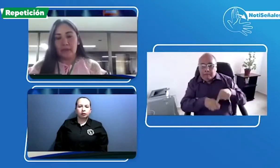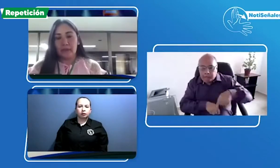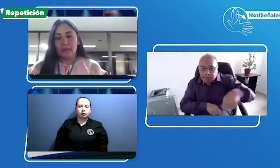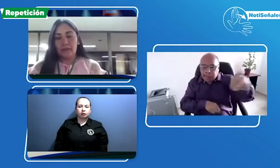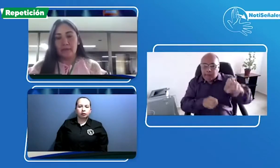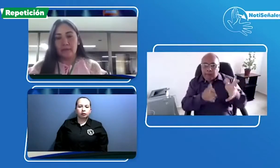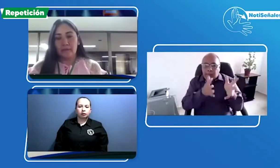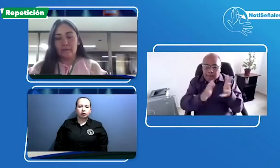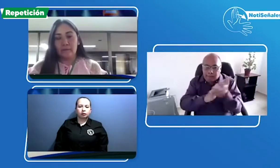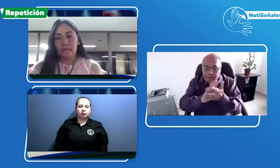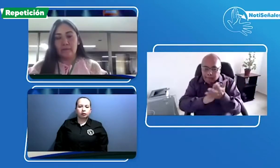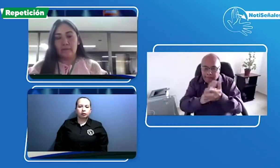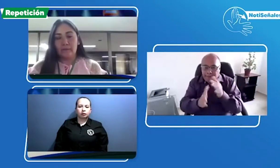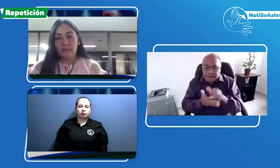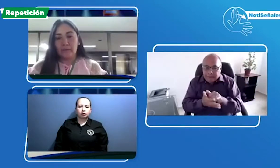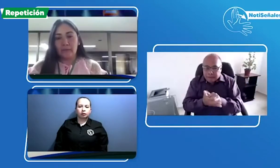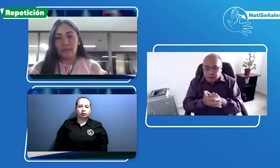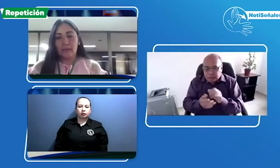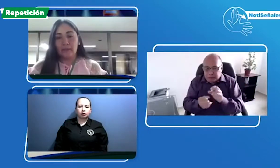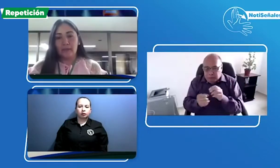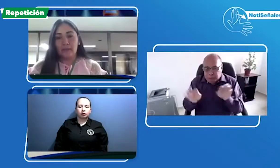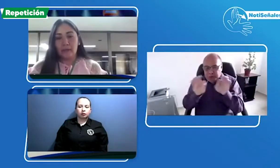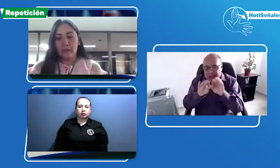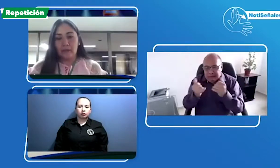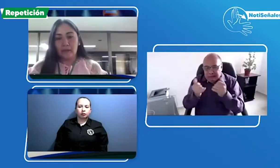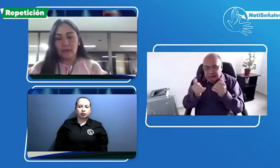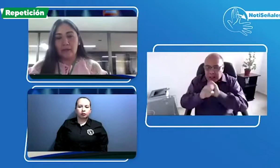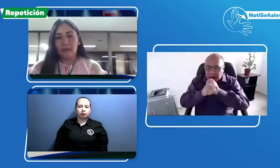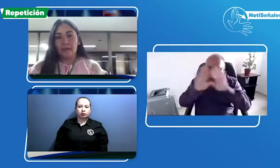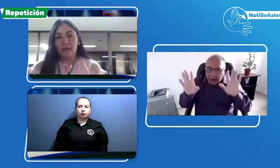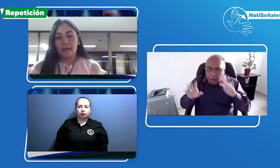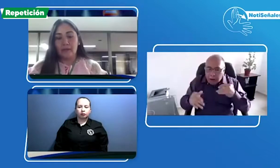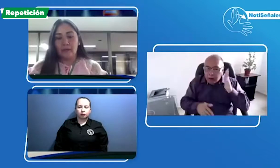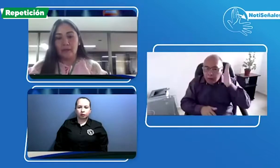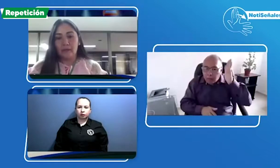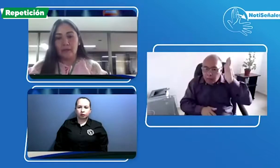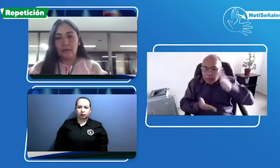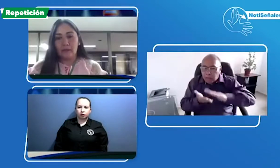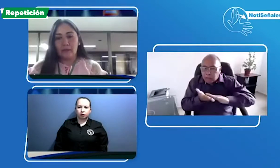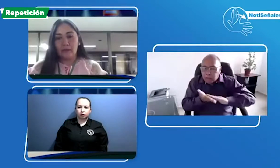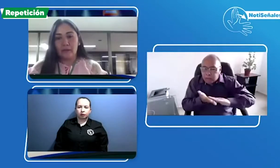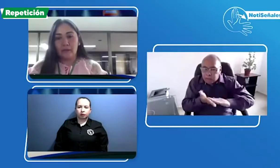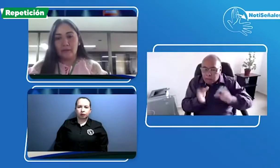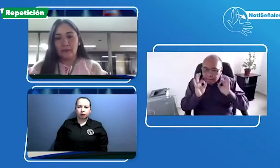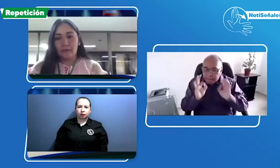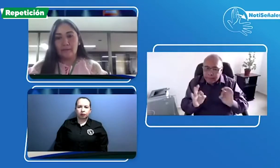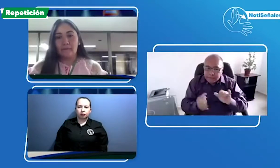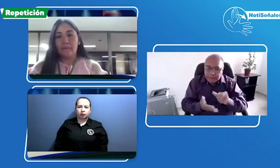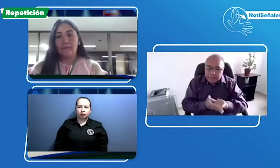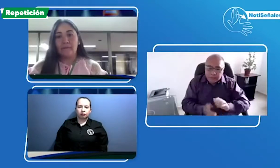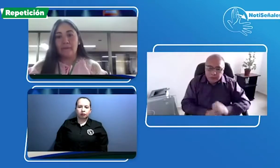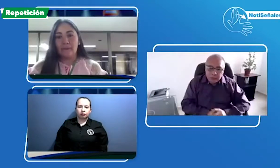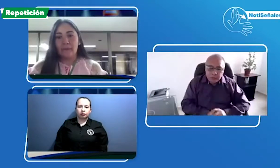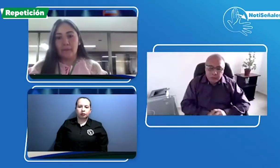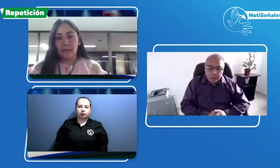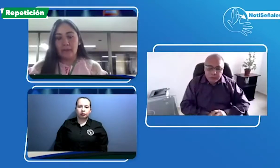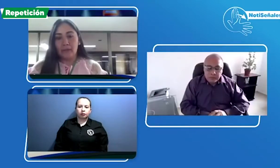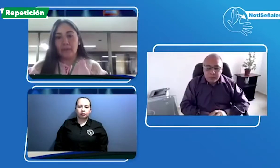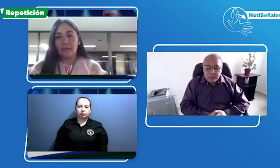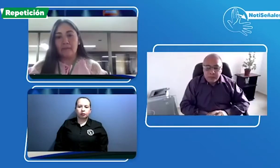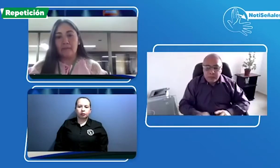situación no solamente con quien actualmente está en el cargo, sino con intérpretes que previamente estuvieron desempeñándose como tal allí en la gobernación